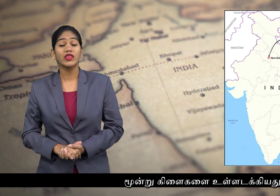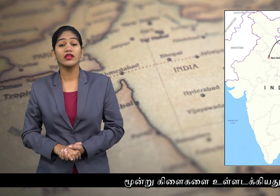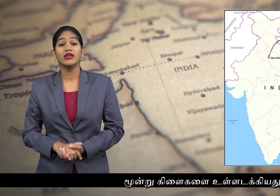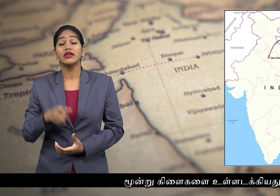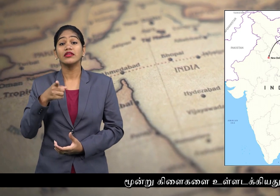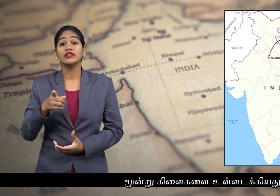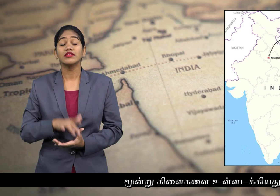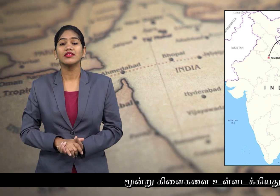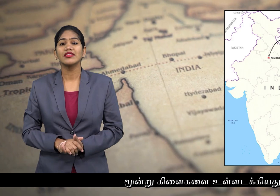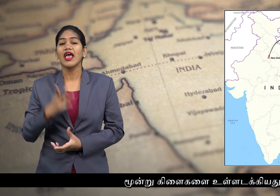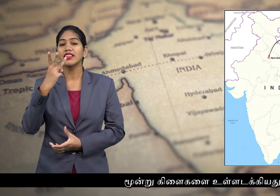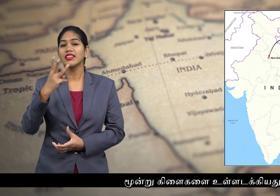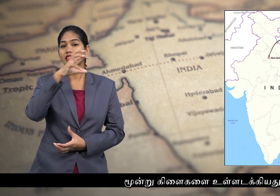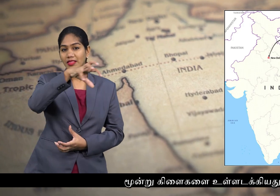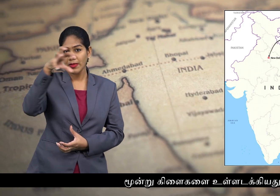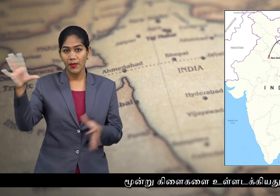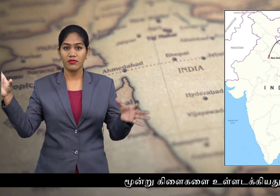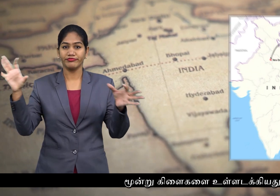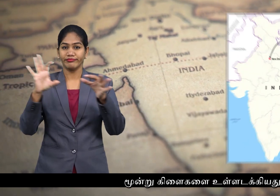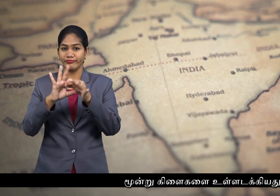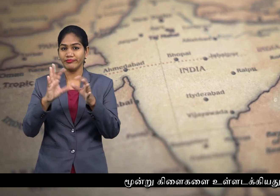3 கிளைகளை உள்ளடக்கியது: